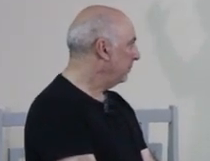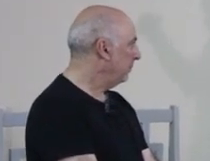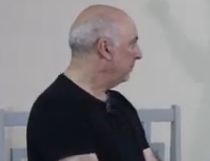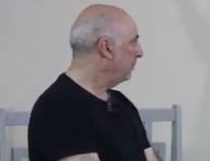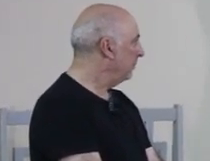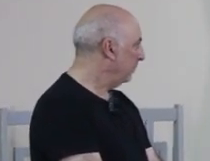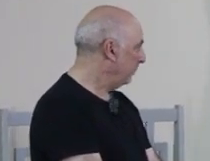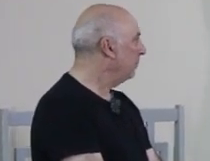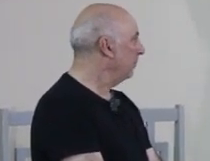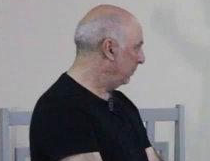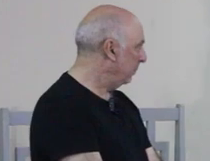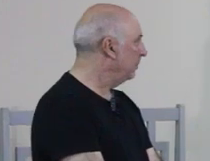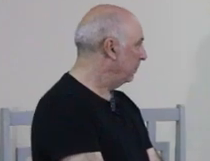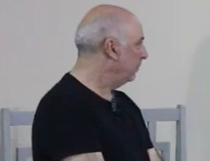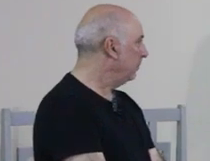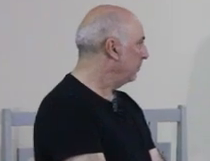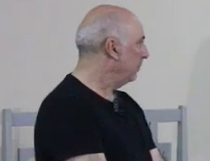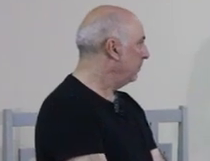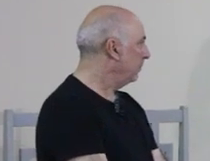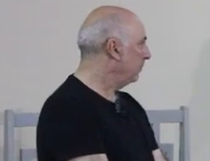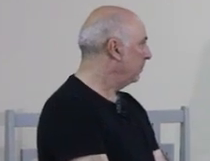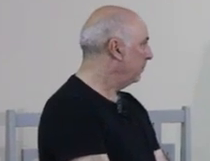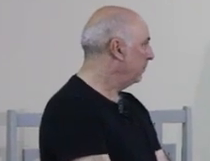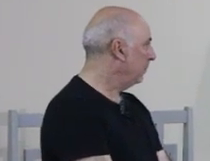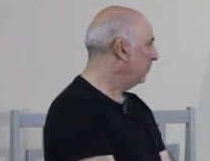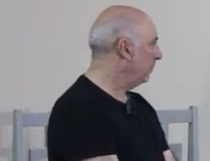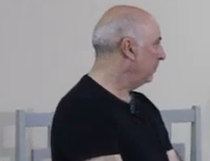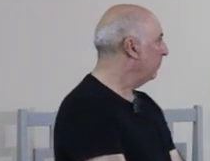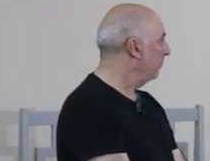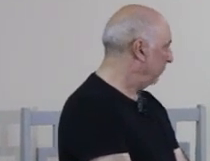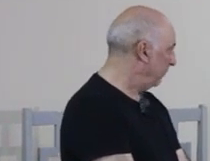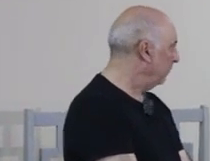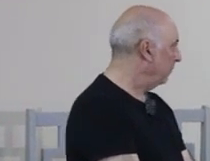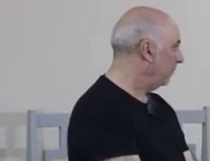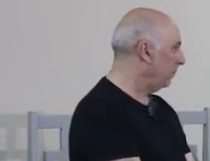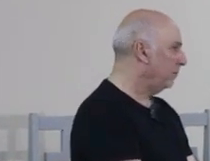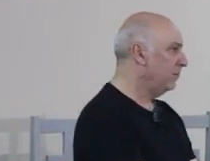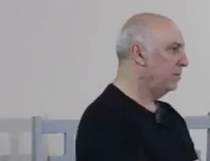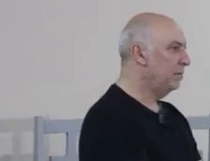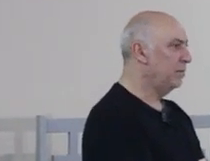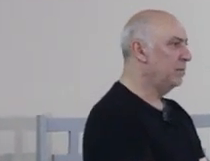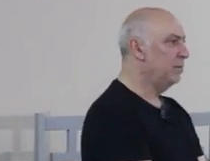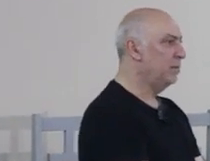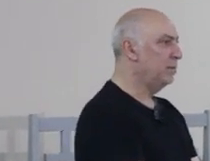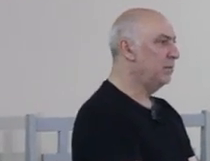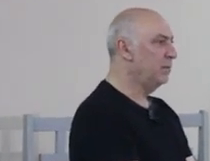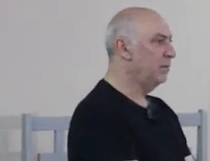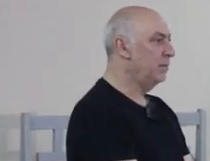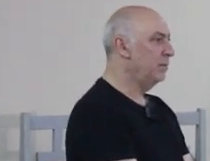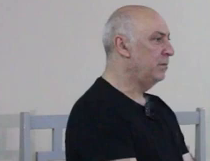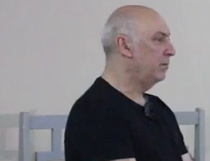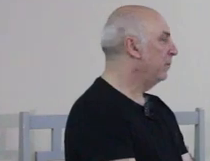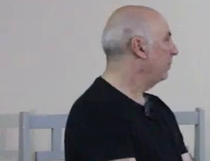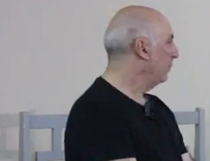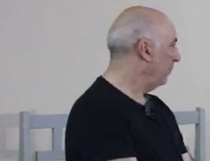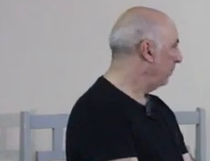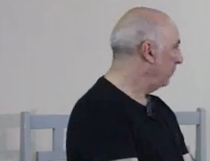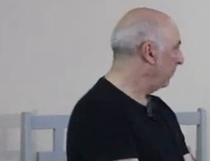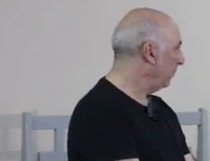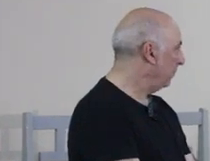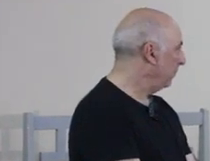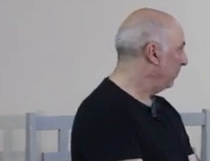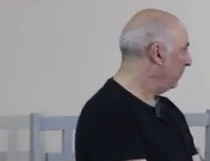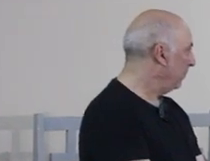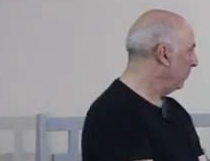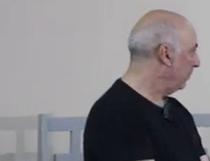memória ferroviária, através do museu. Né? Então eu digo para vocês que nós participamos disso, através do projeto que iniciou o Ivan. Então quando se fala